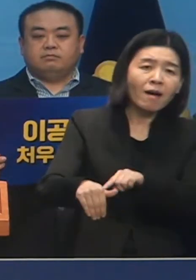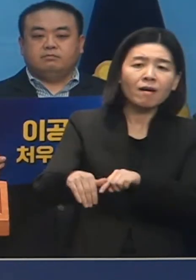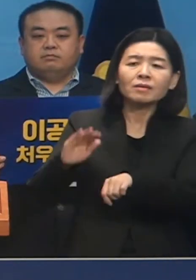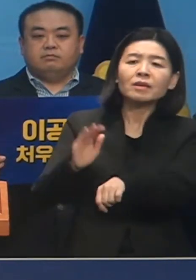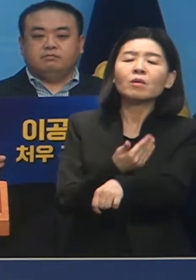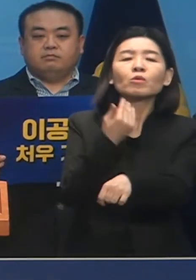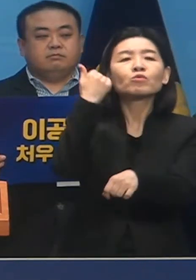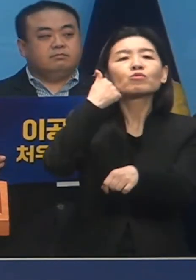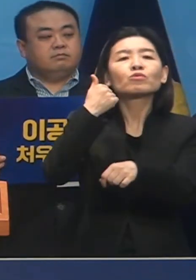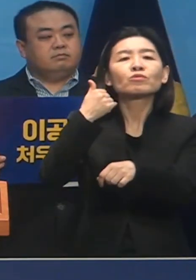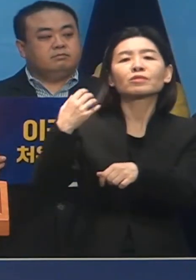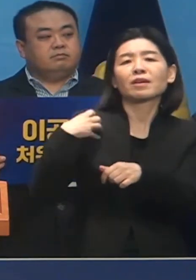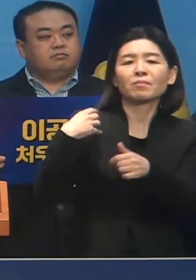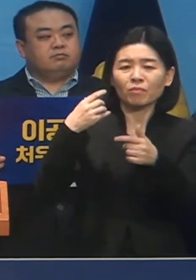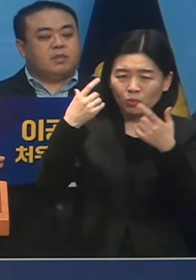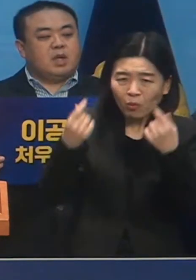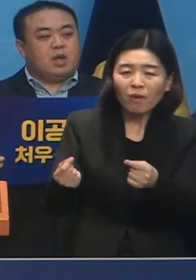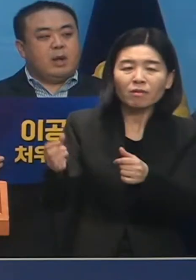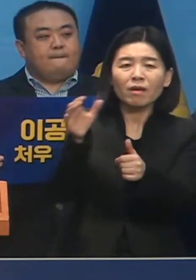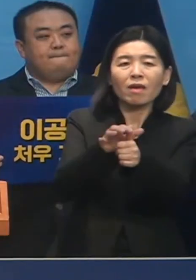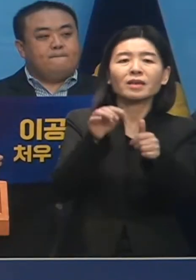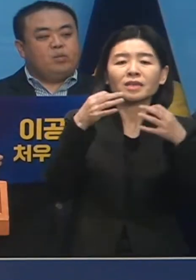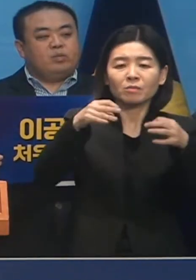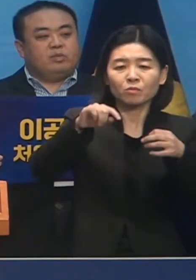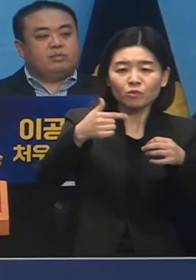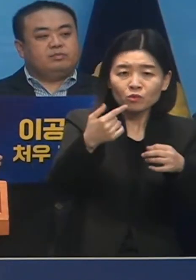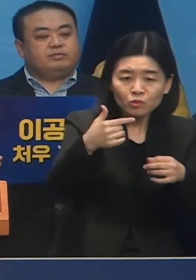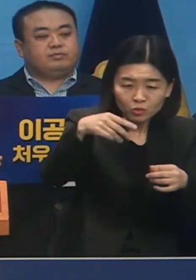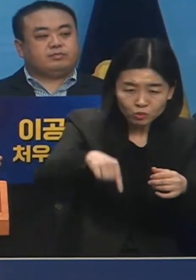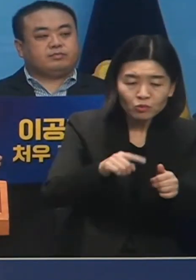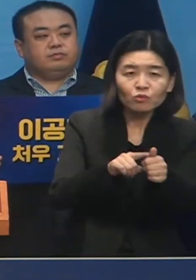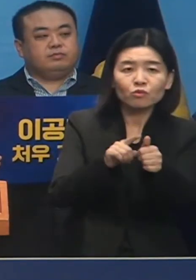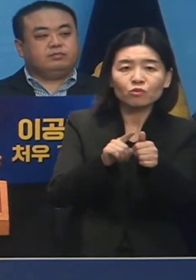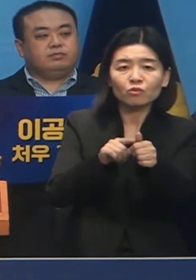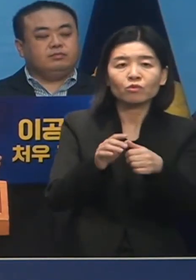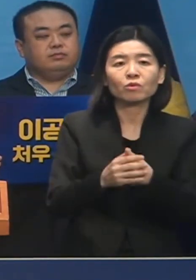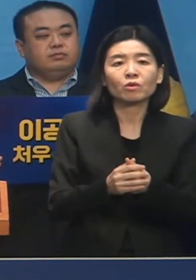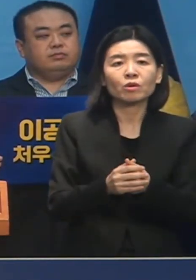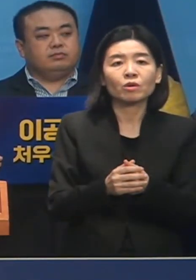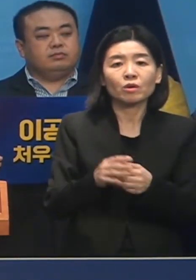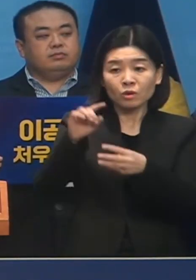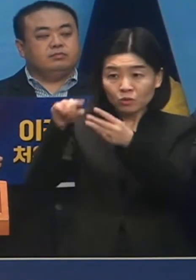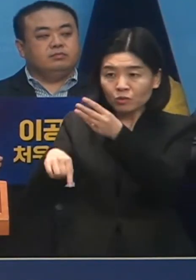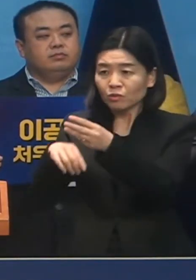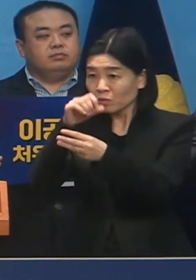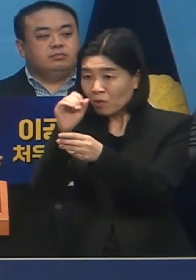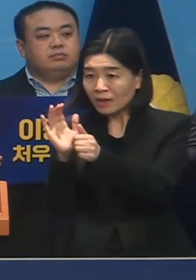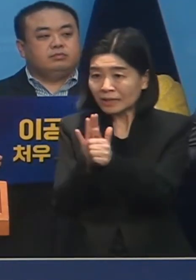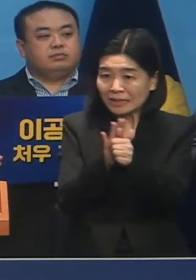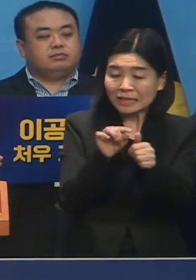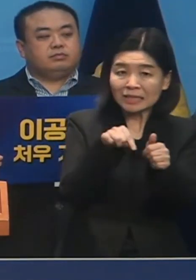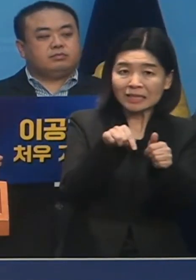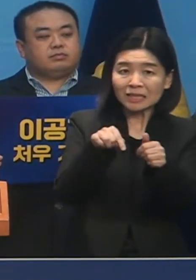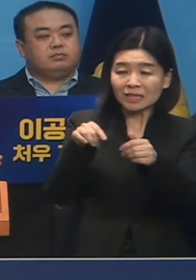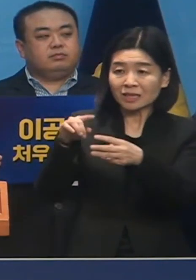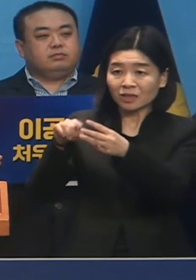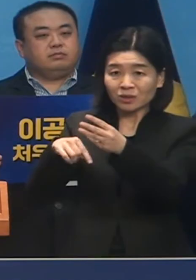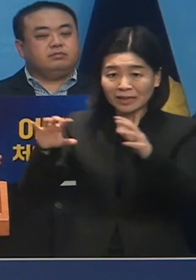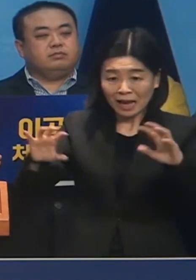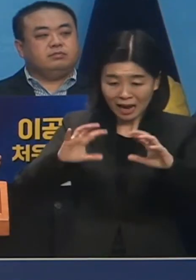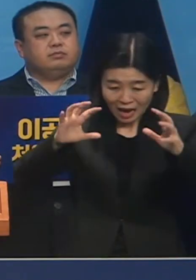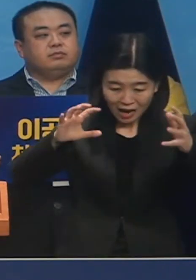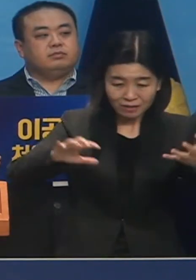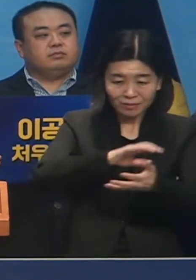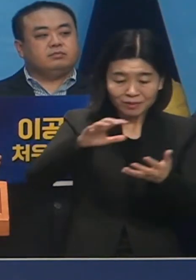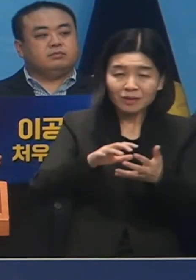아니겠습니까? 윤석열이 유일하게 지지 선언한 공식 내란 후계자에게 우리나라의 미래를 맡길 수는 없습니다.